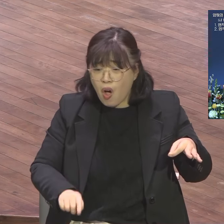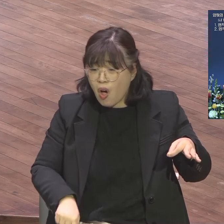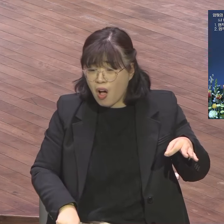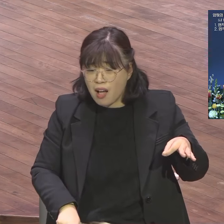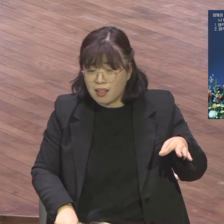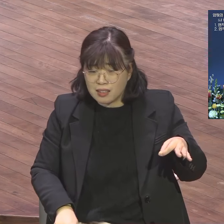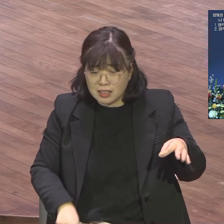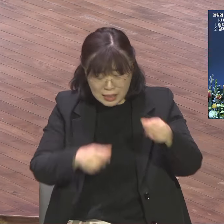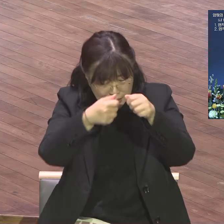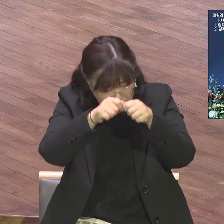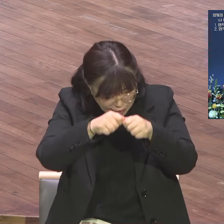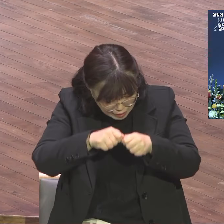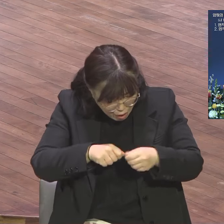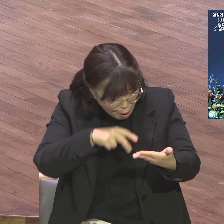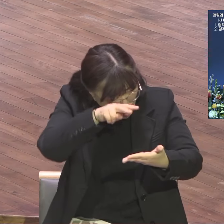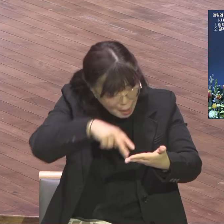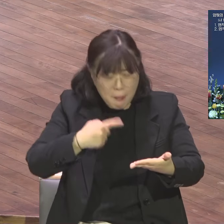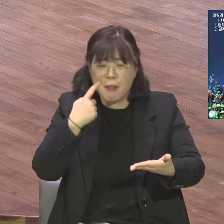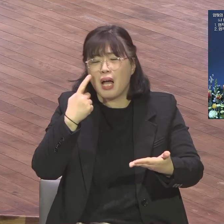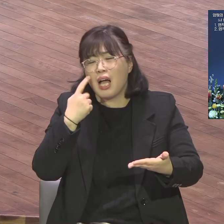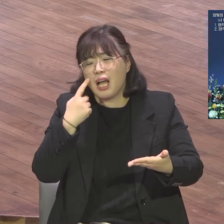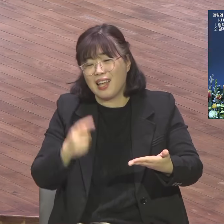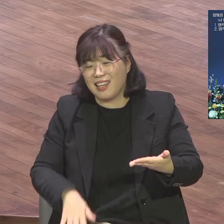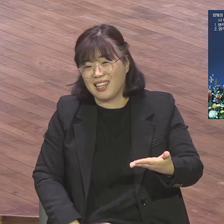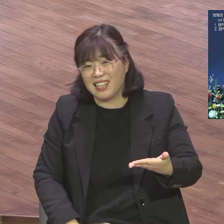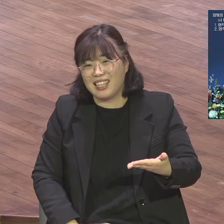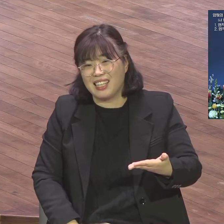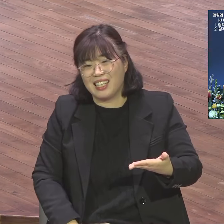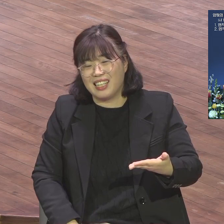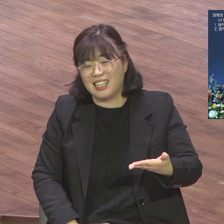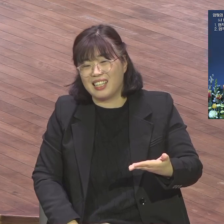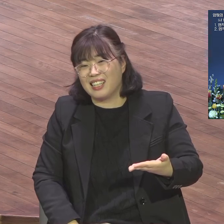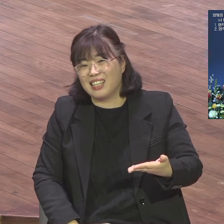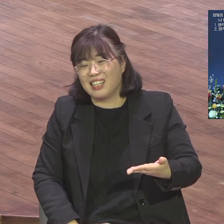세밀하게 못 봤구나. 근데 못 보신 분들을 위해서